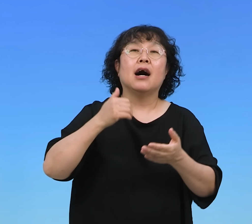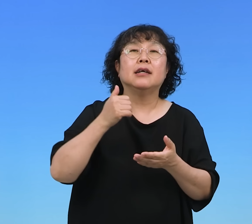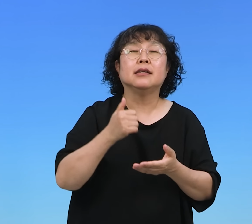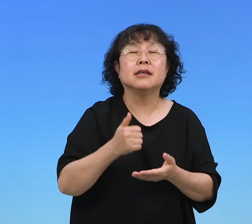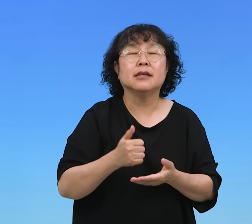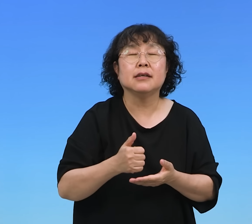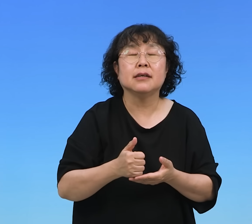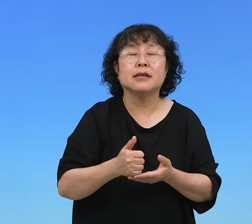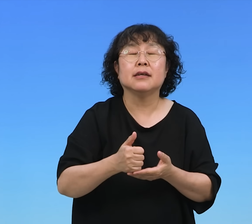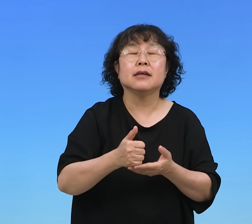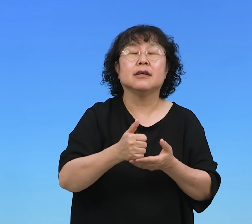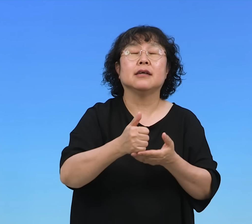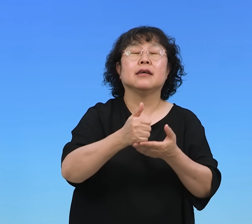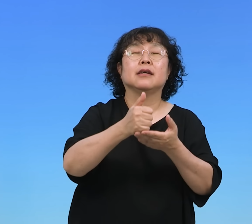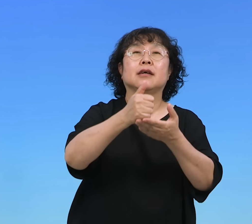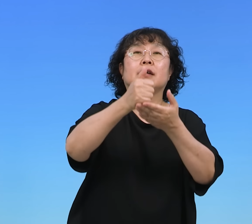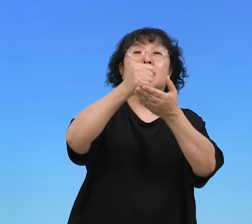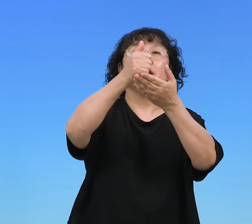하나님,